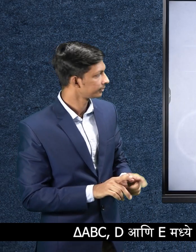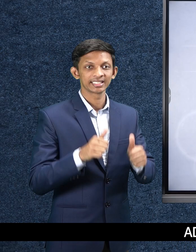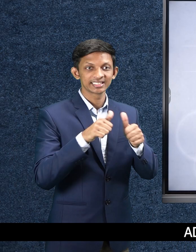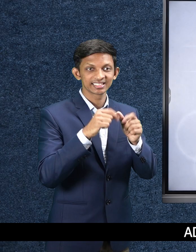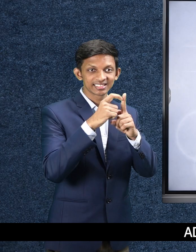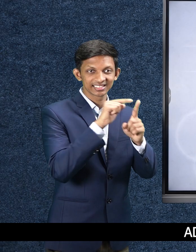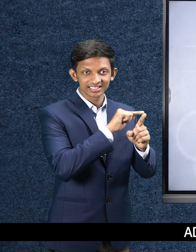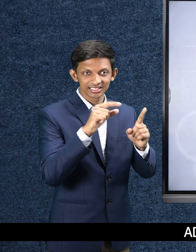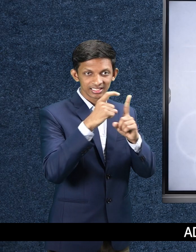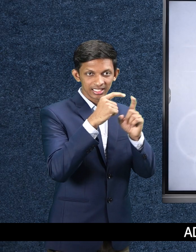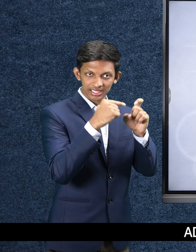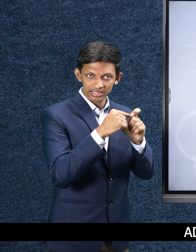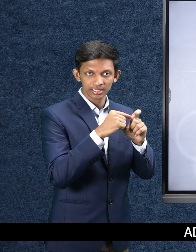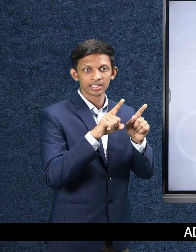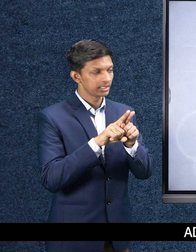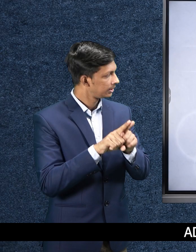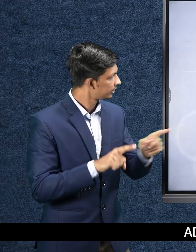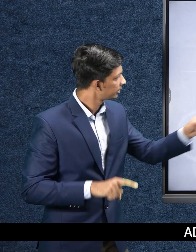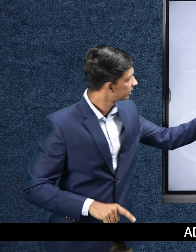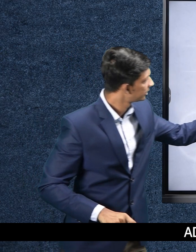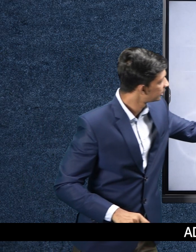AD by DE equals to AE by EC.